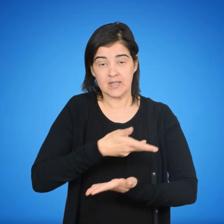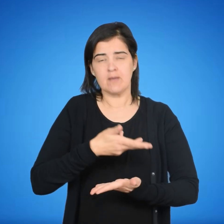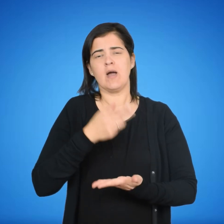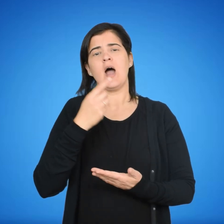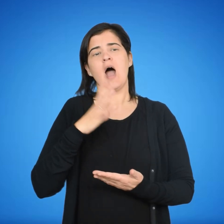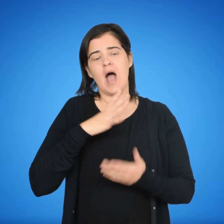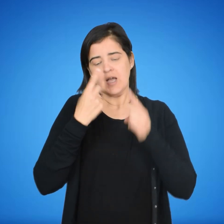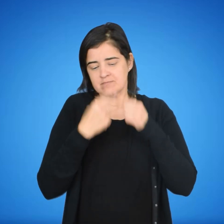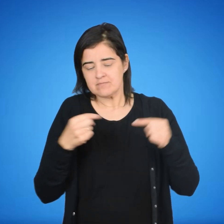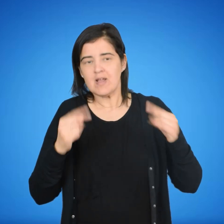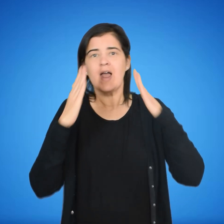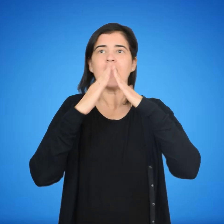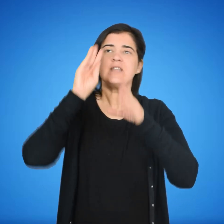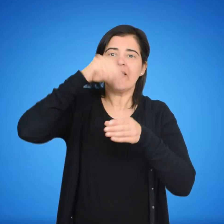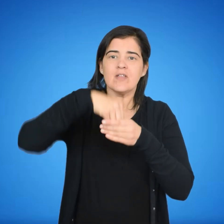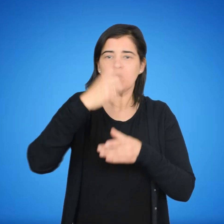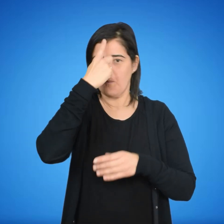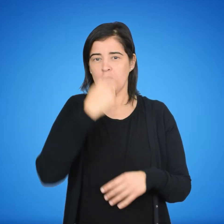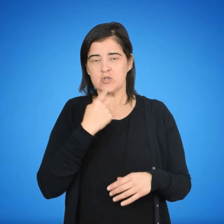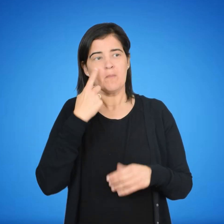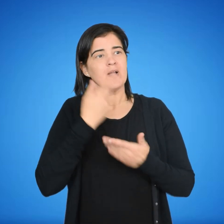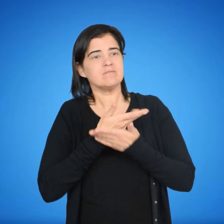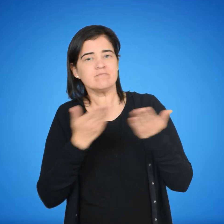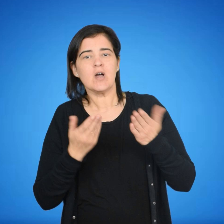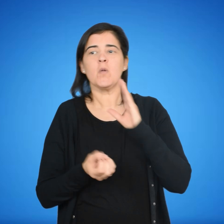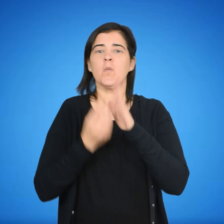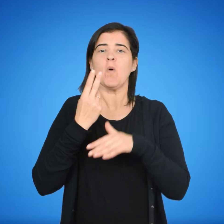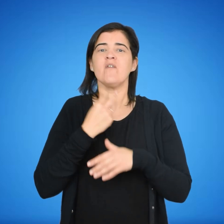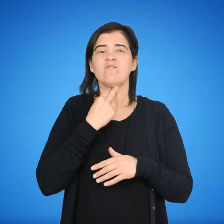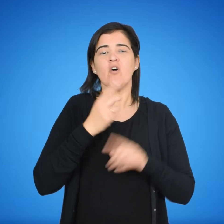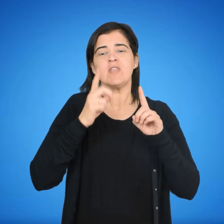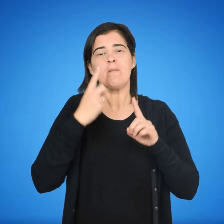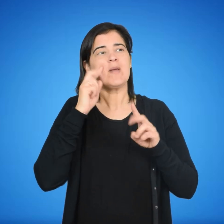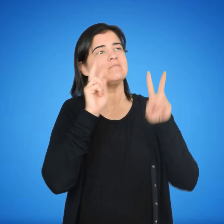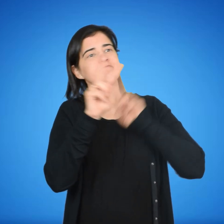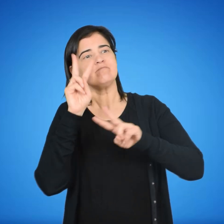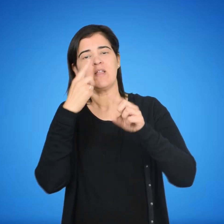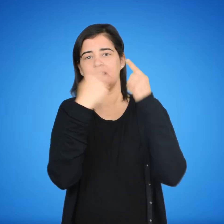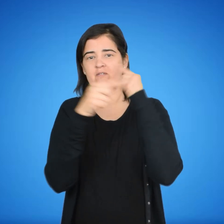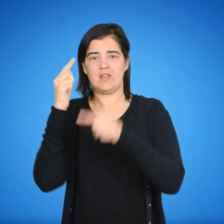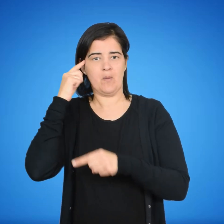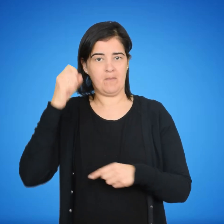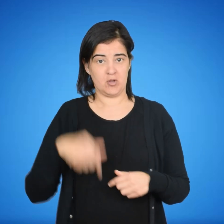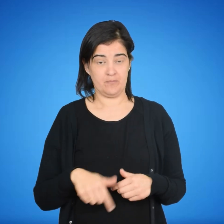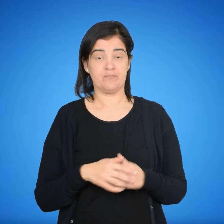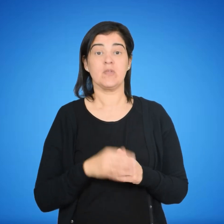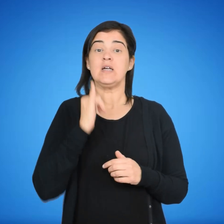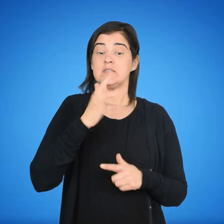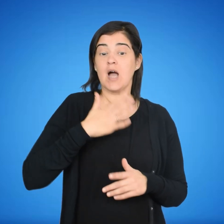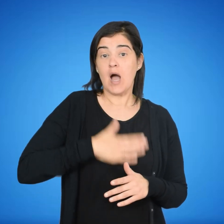y veramos objetos de la casa museo para que aparezcan nuevas voces y diversidad de miradas Si estás